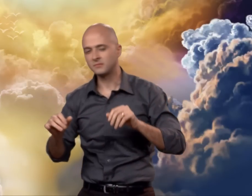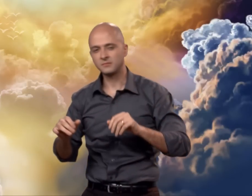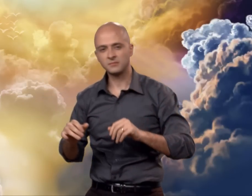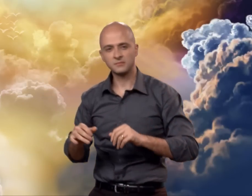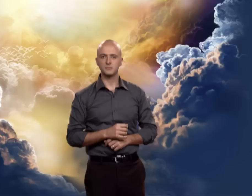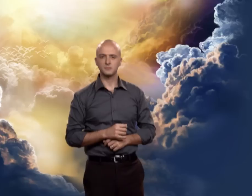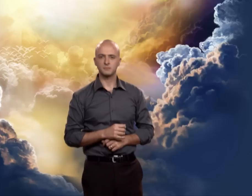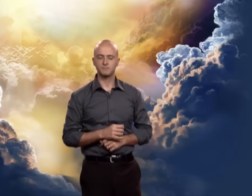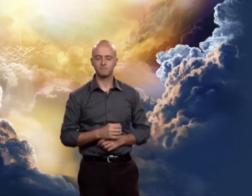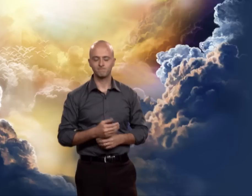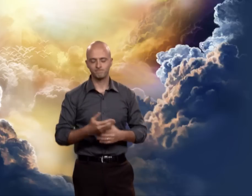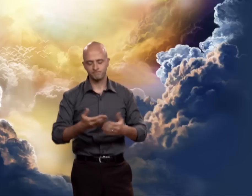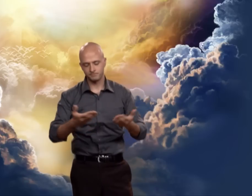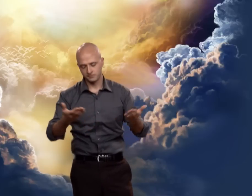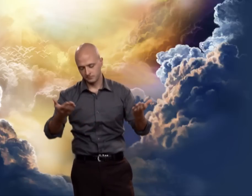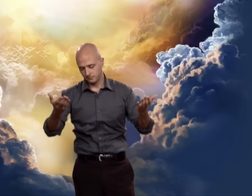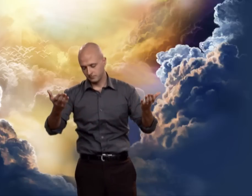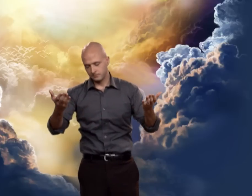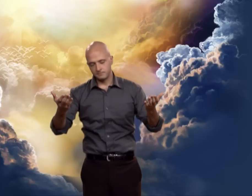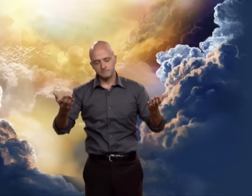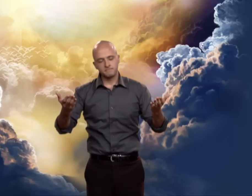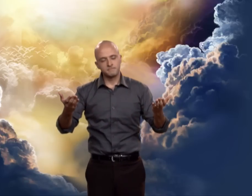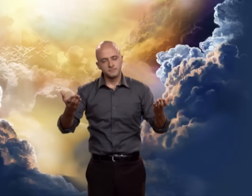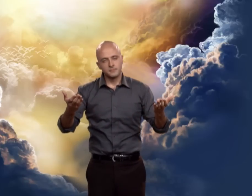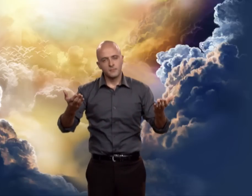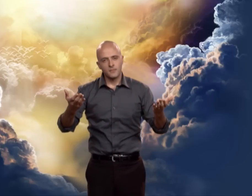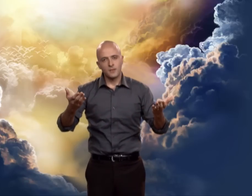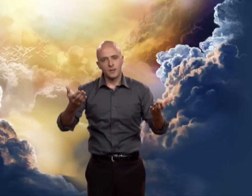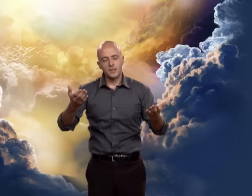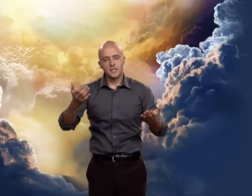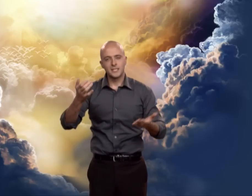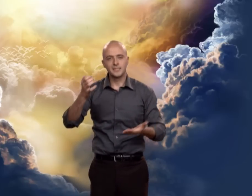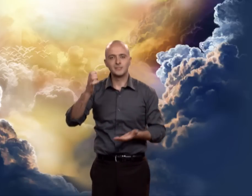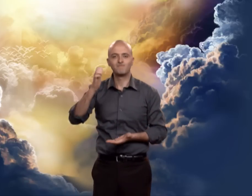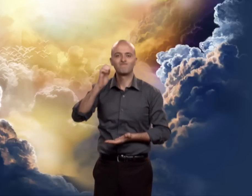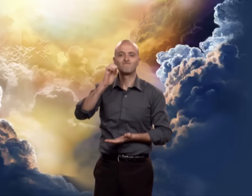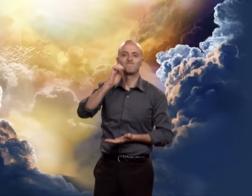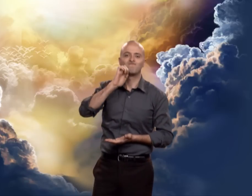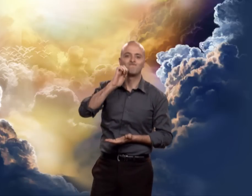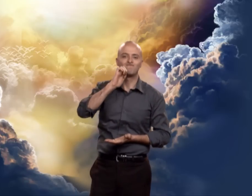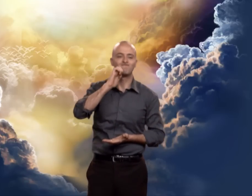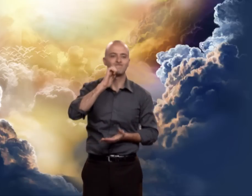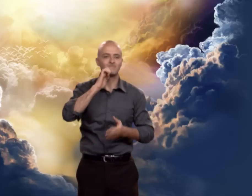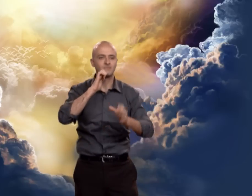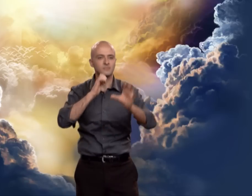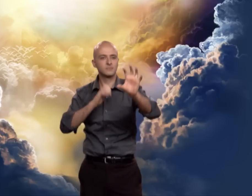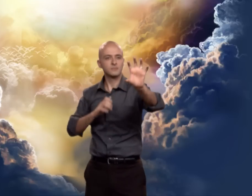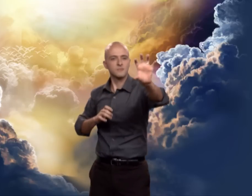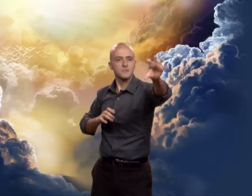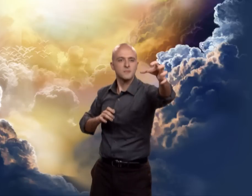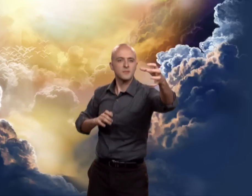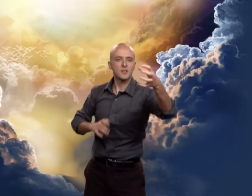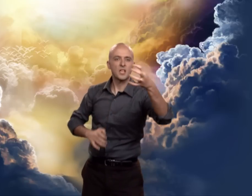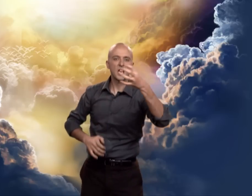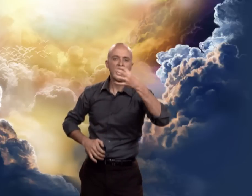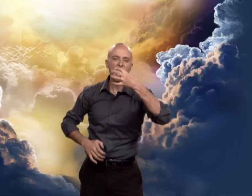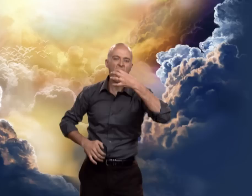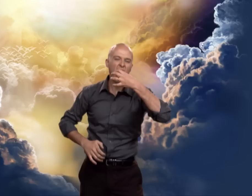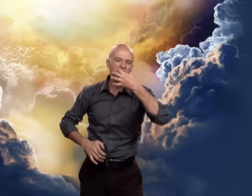mal. Eva cedeu, e através de sua influência, Adão foi levado a pecar. Aceitaram as palavras